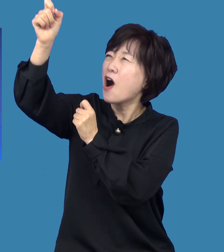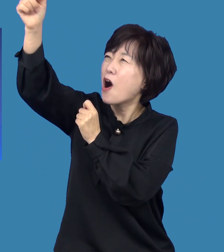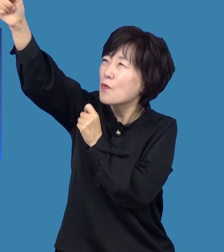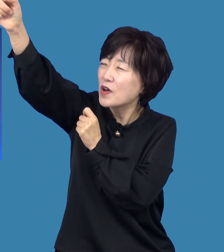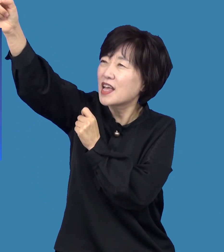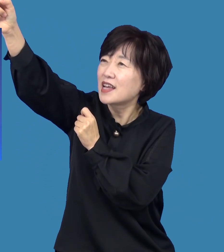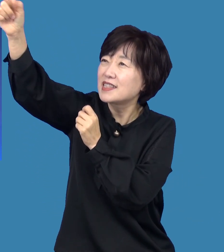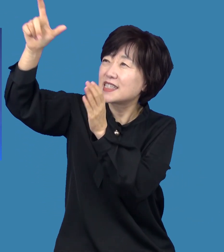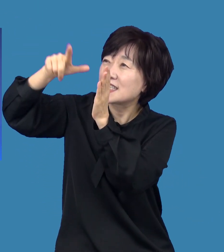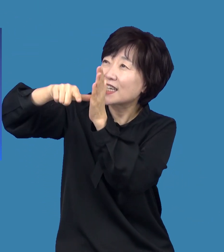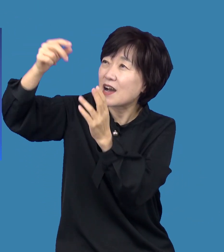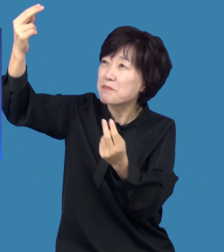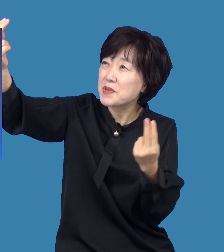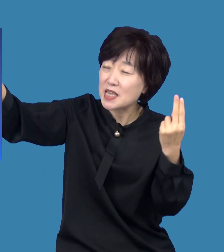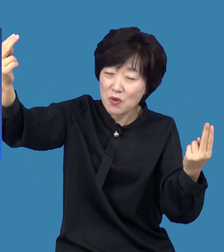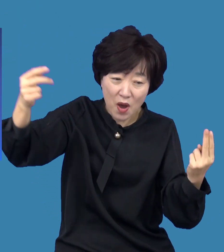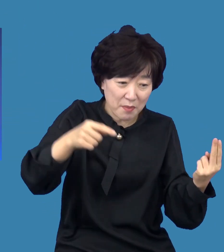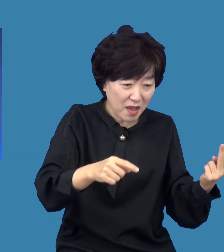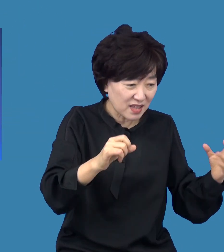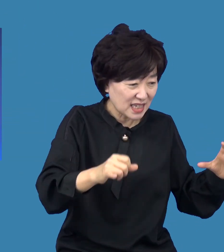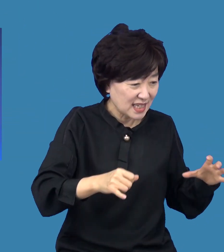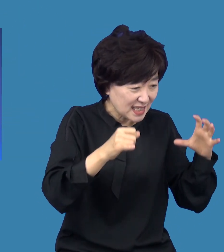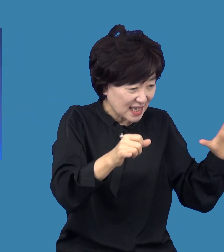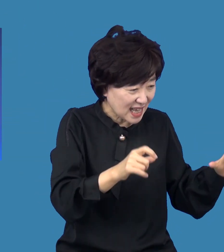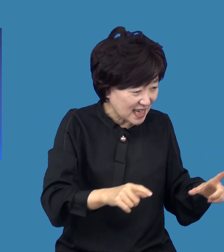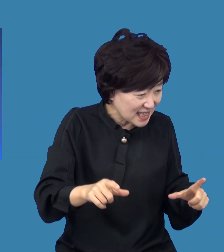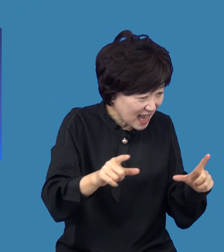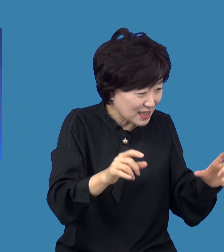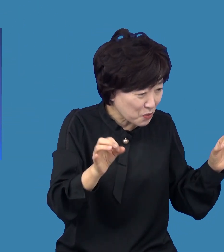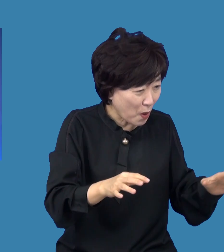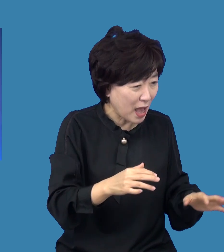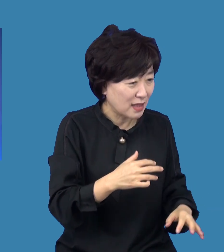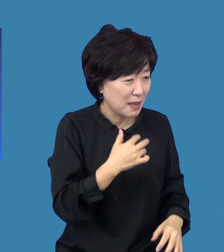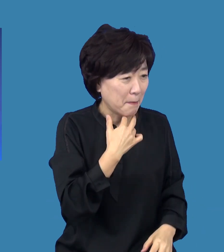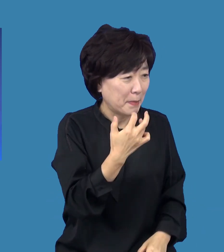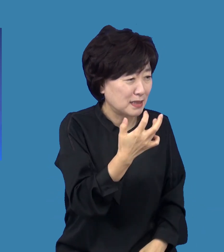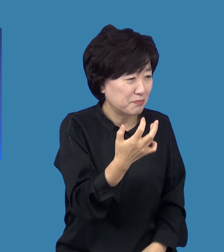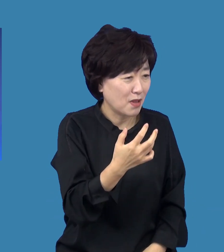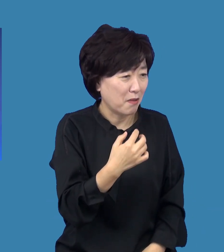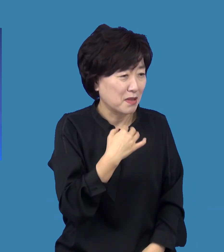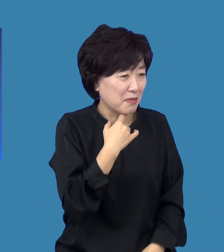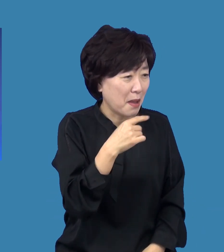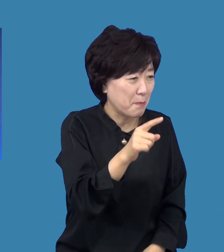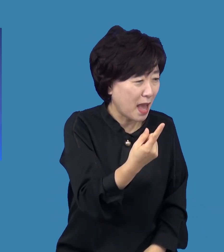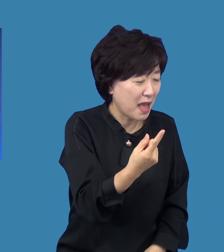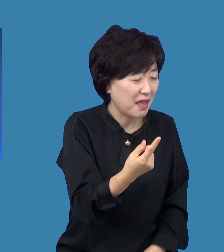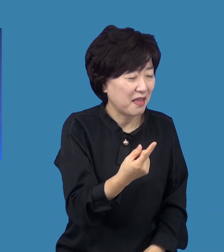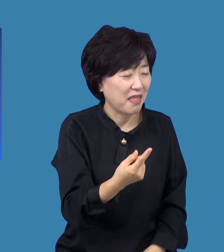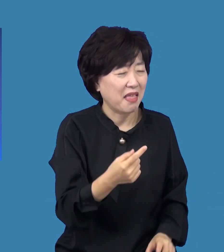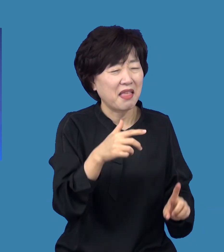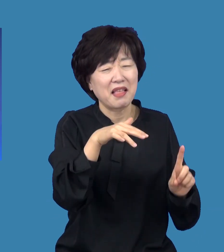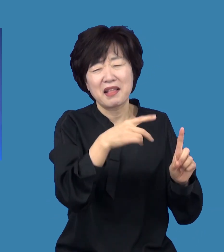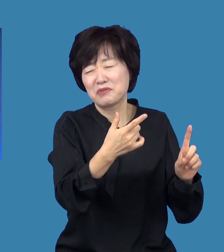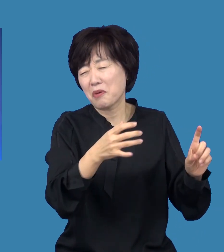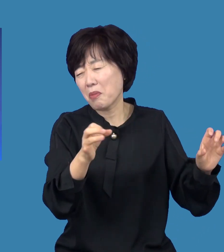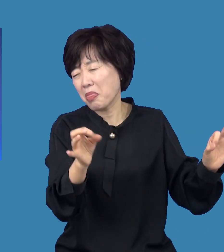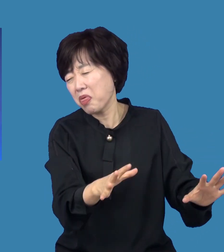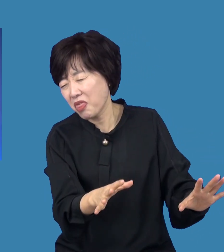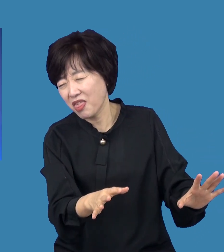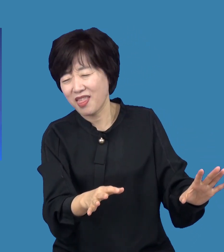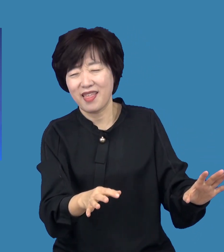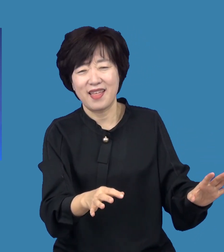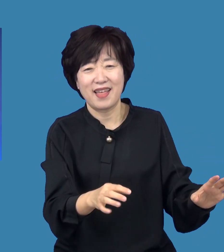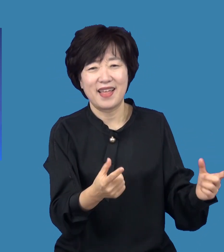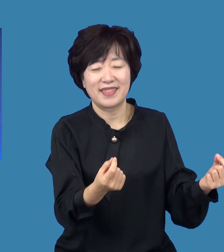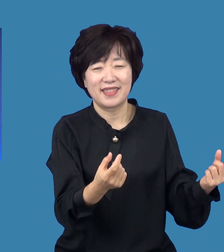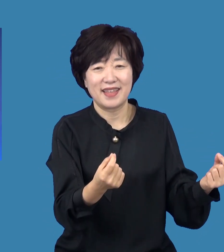비견해 보면 이 땅에서 잠깐 살아가는 80년, 100년은 정말 1초 같은 짧게 지나가는 시간이란 말이에요. 이 시간이